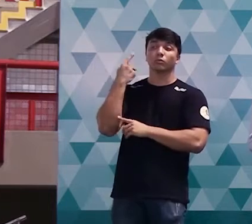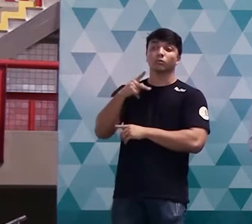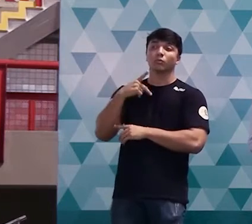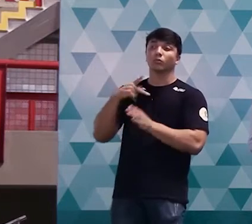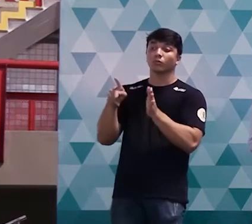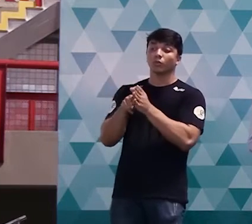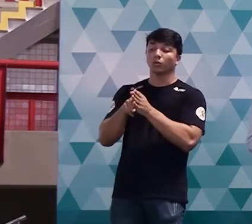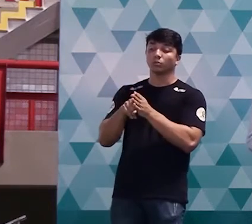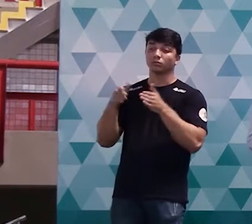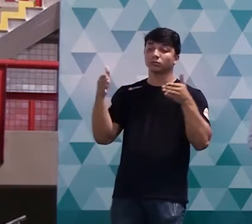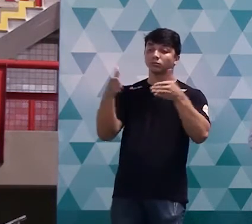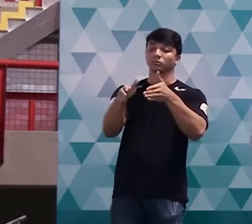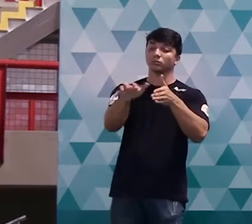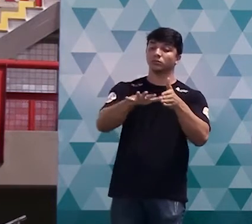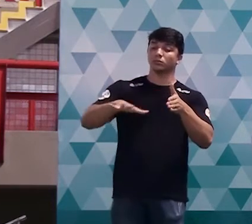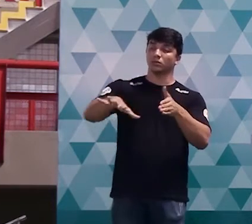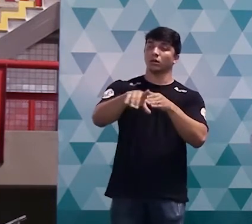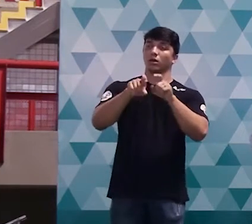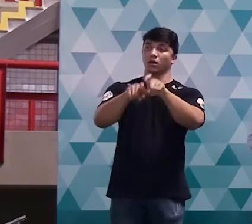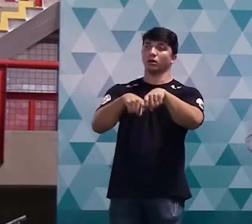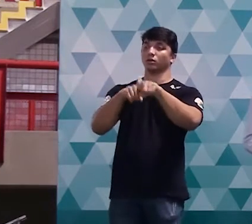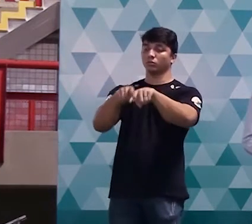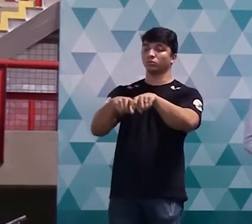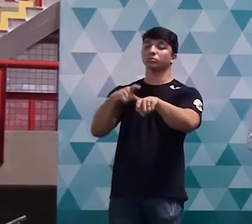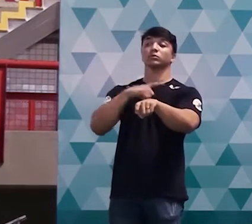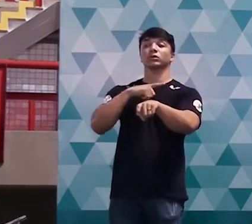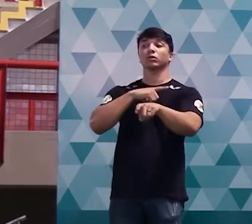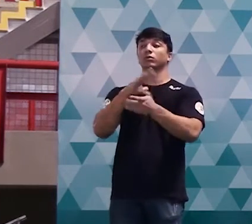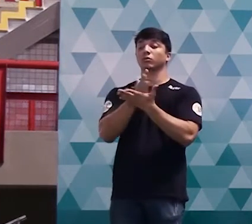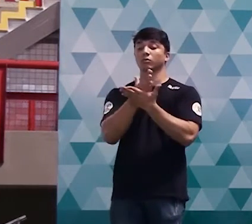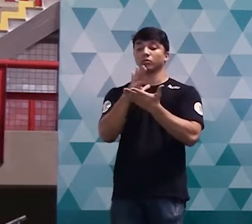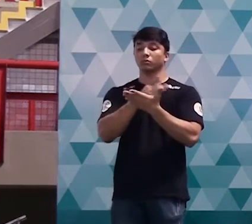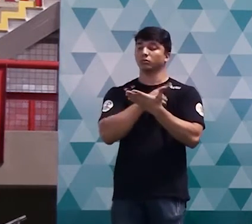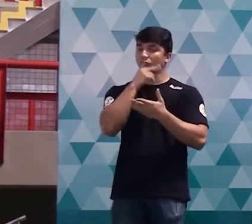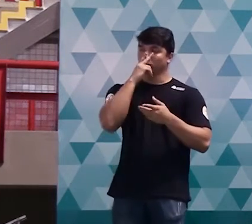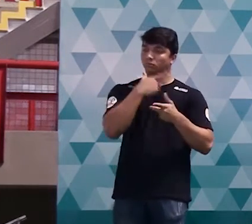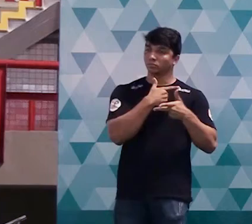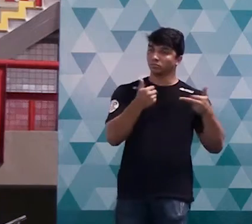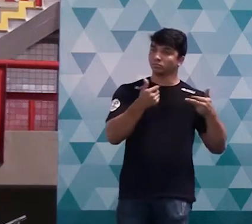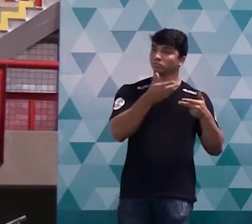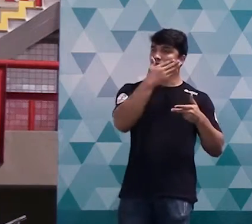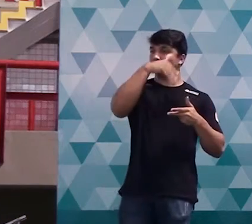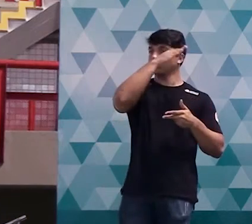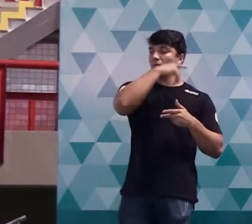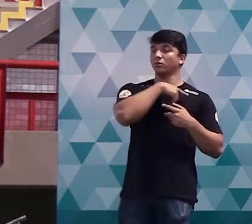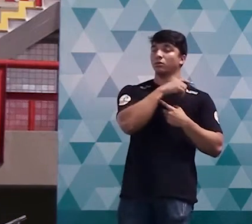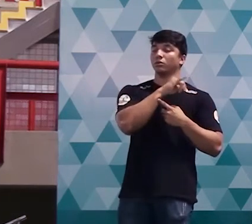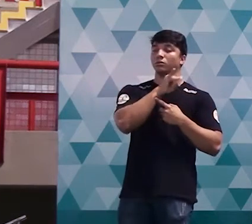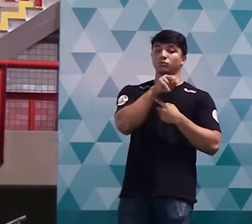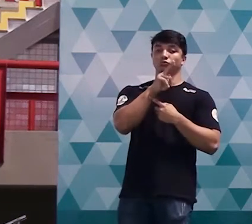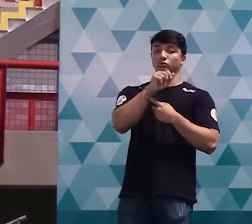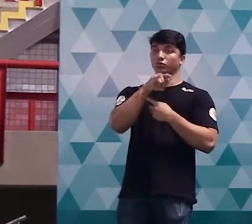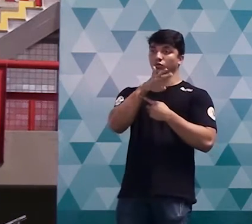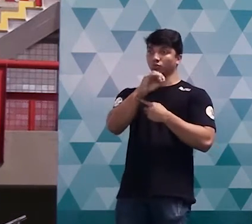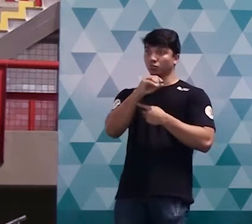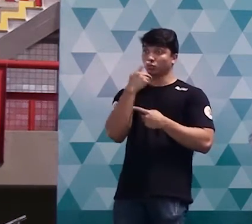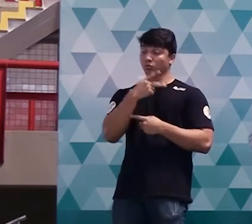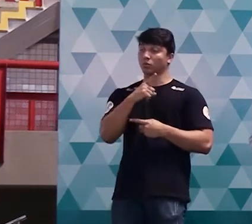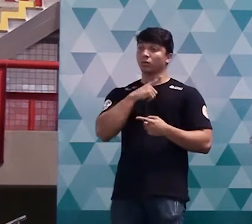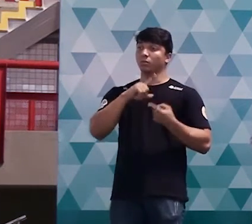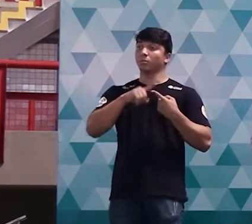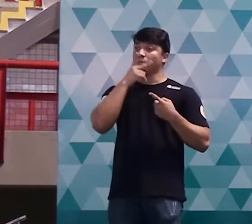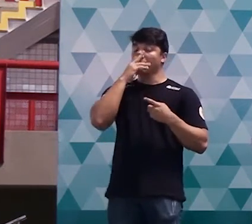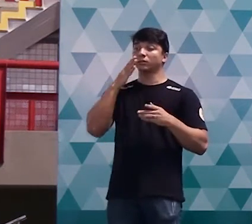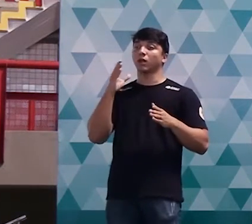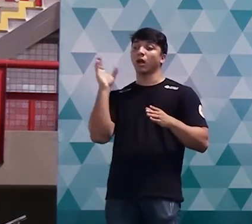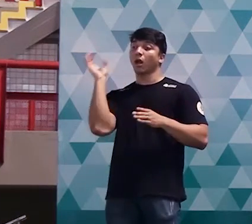essencialmente agrícola. Tivemos uma liberação de manufaturas durante o governo joanino e tivemos um